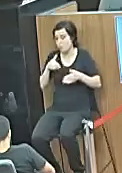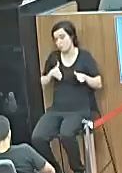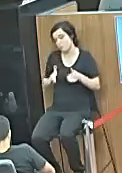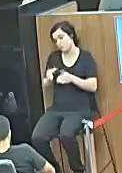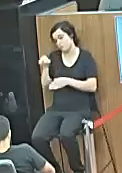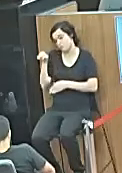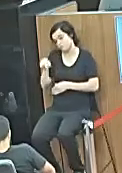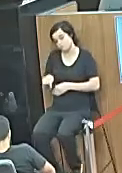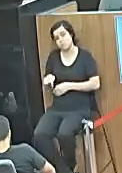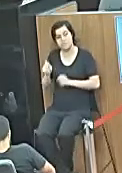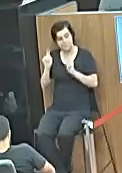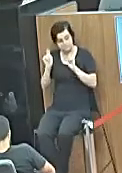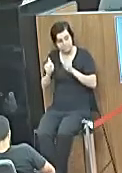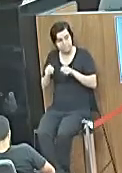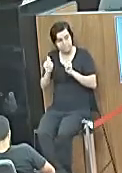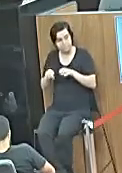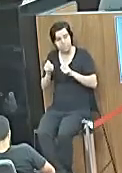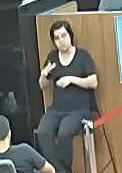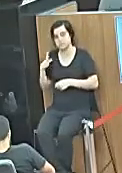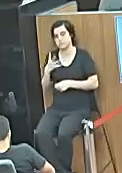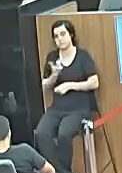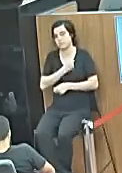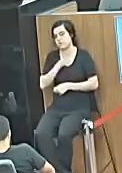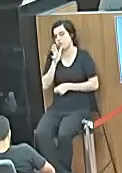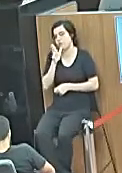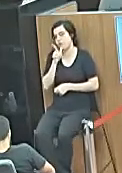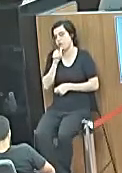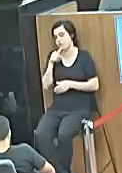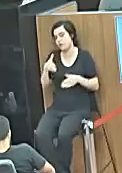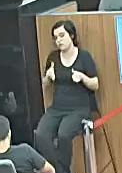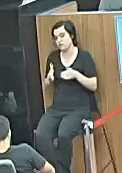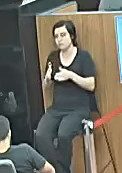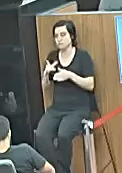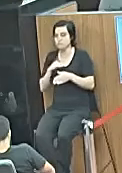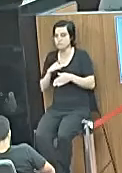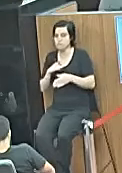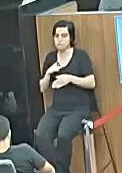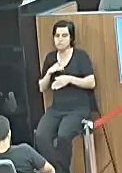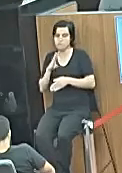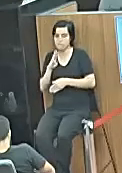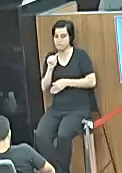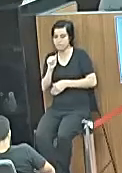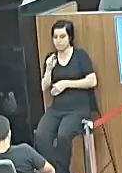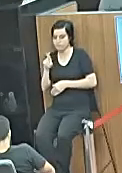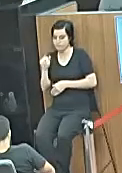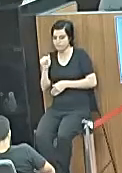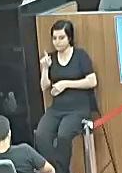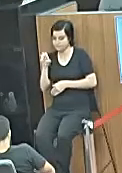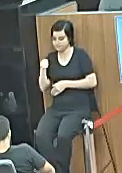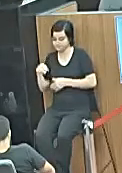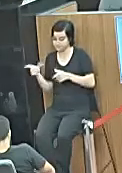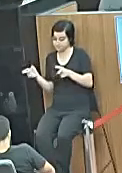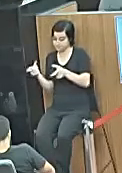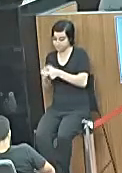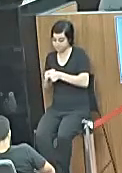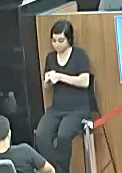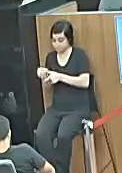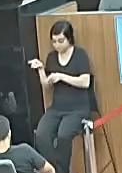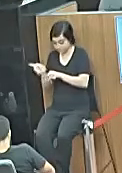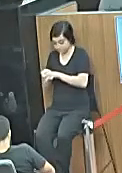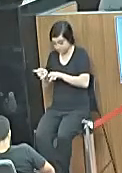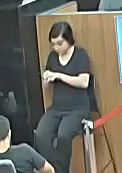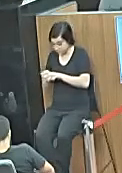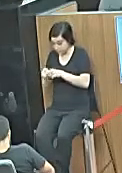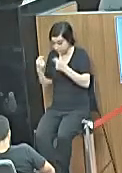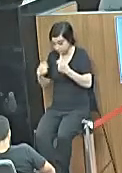tempo para recuperar nossos rios e córregos as barragens menores nos afluentes gravatá piauí e neves também